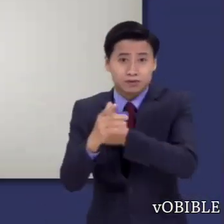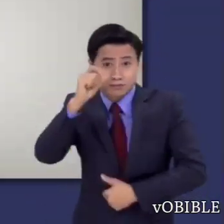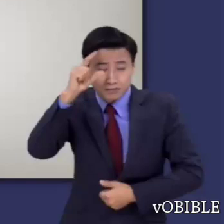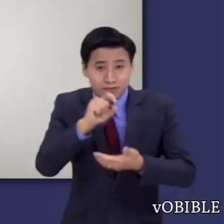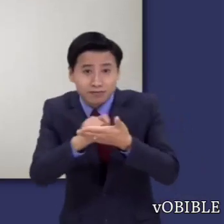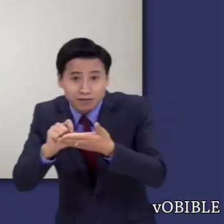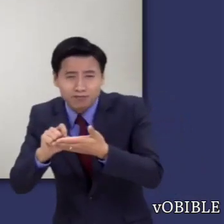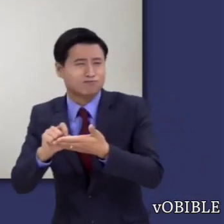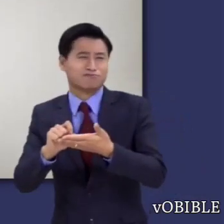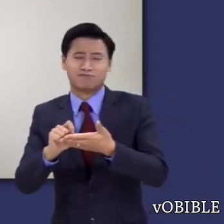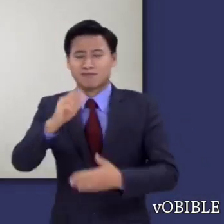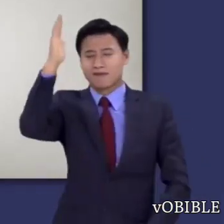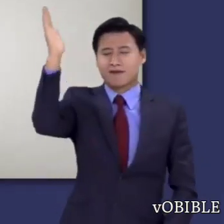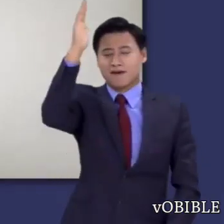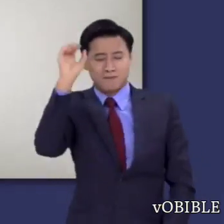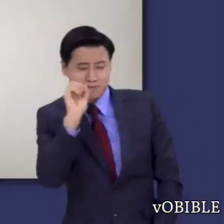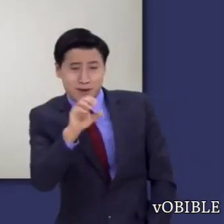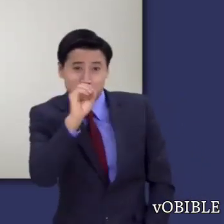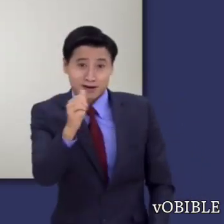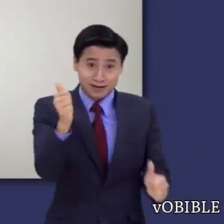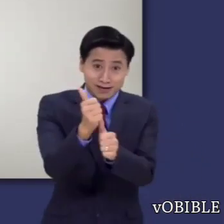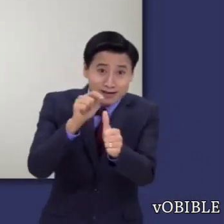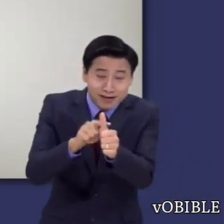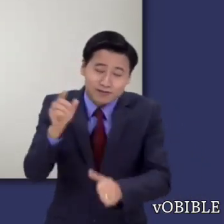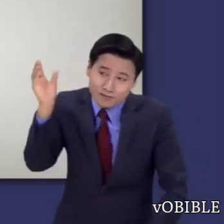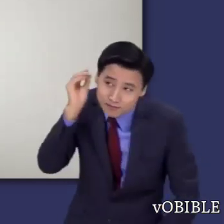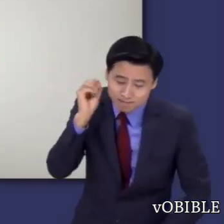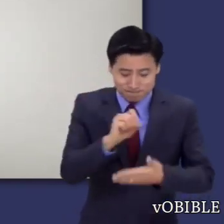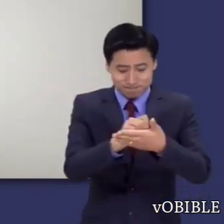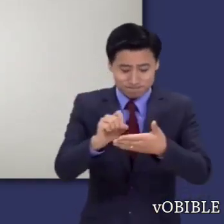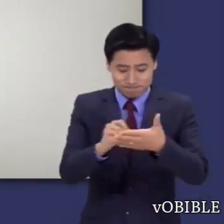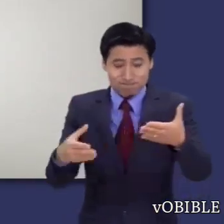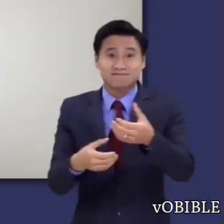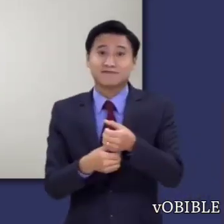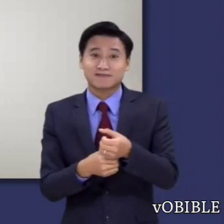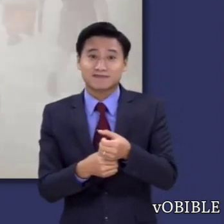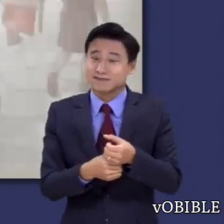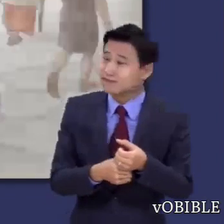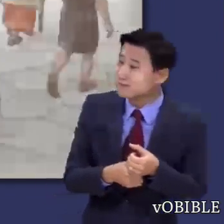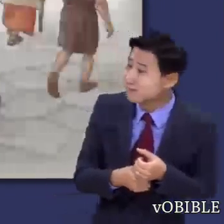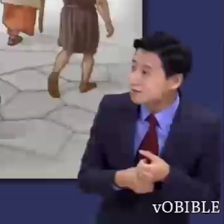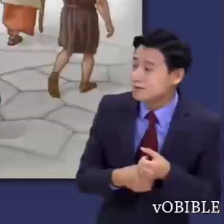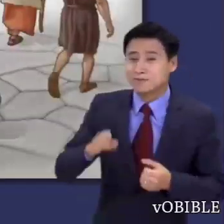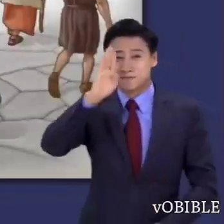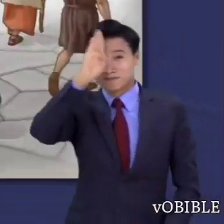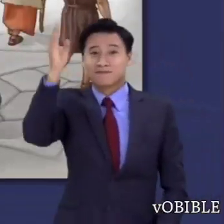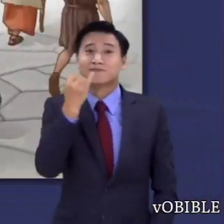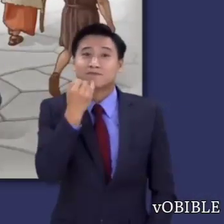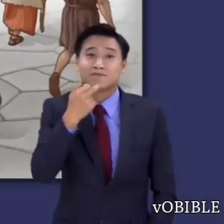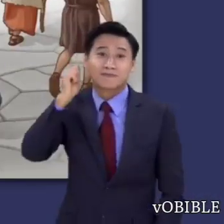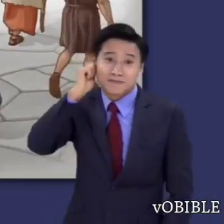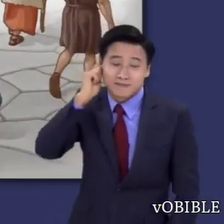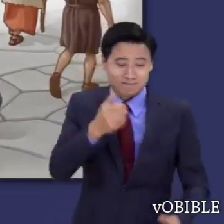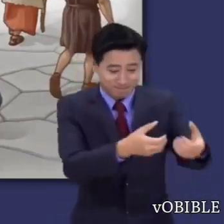你知道吗？罗马书是保罗的书记得提代笔的。这封信可能由中心的姐妹